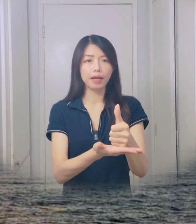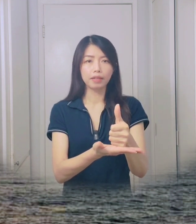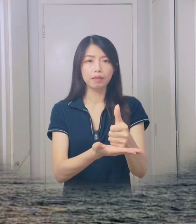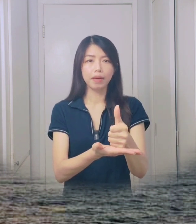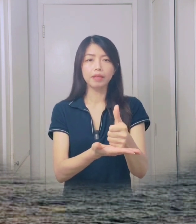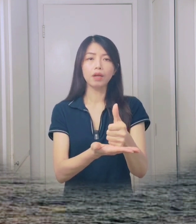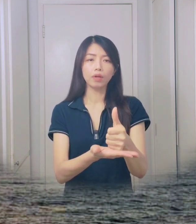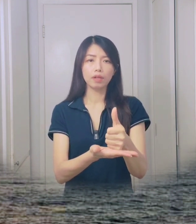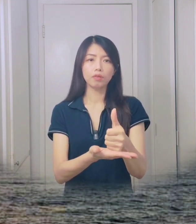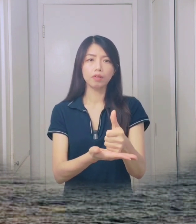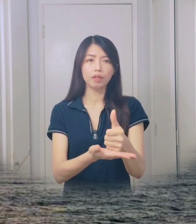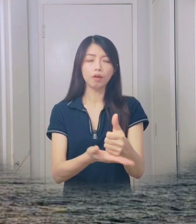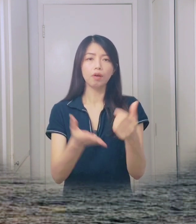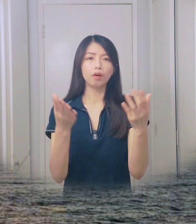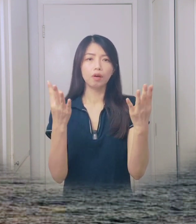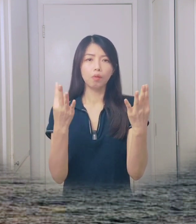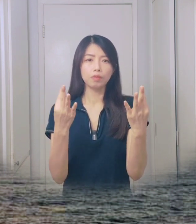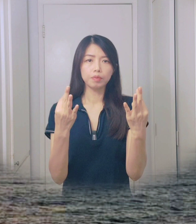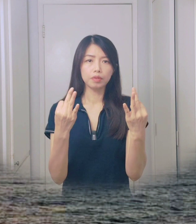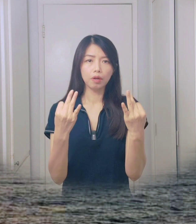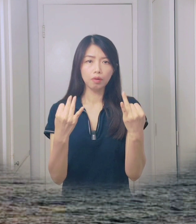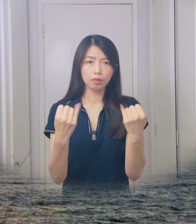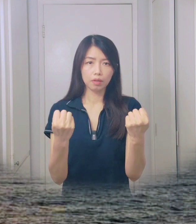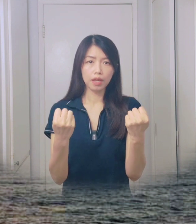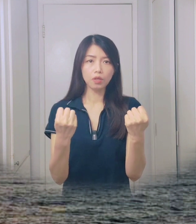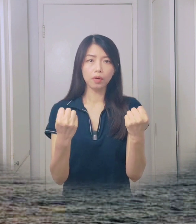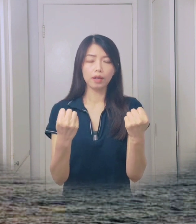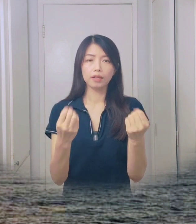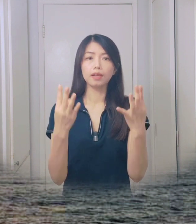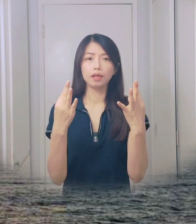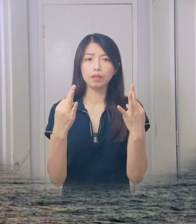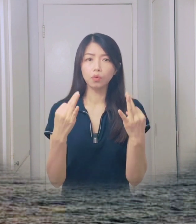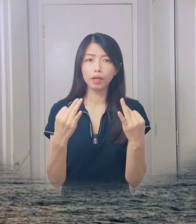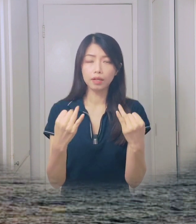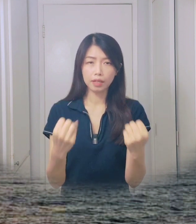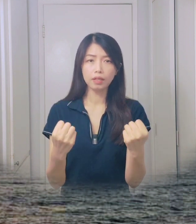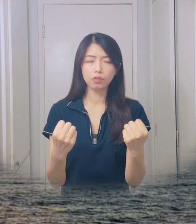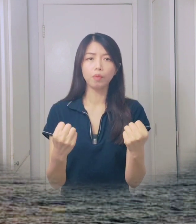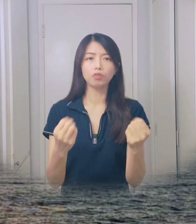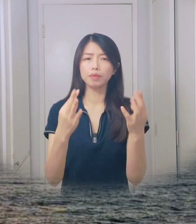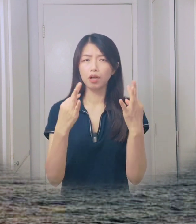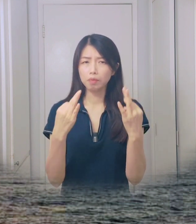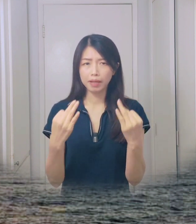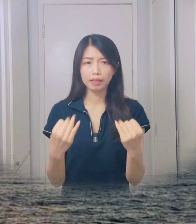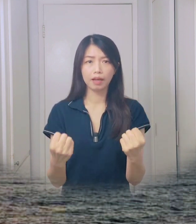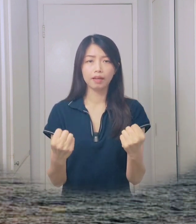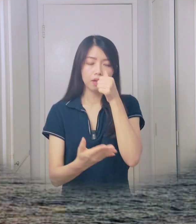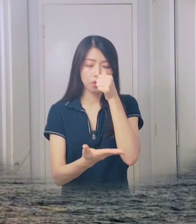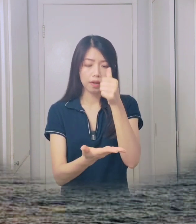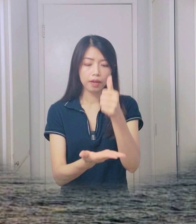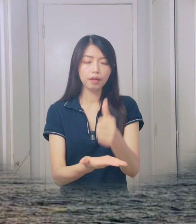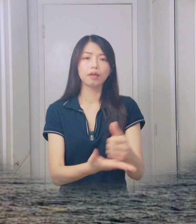죄 많은, 많다라고 하는 뜻의 수어는요, 엄지부터 새끼손가락까지 손가락을 차례대로 접어주시면 돼요.